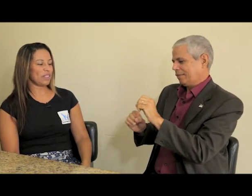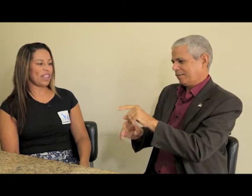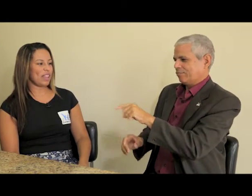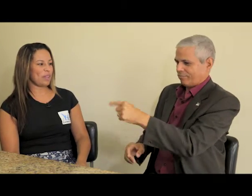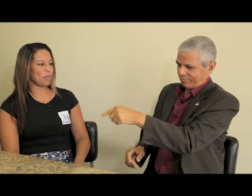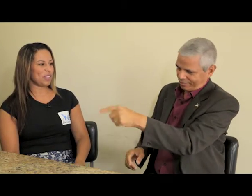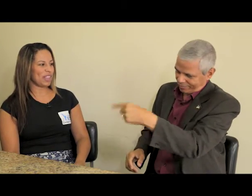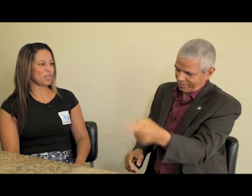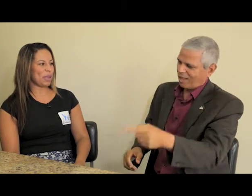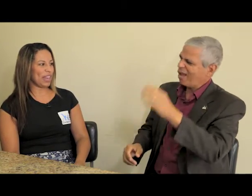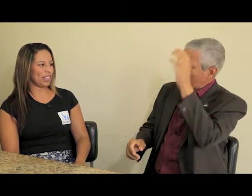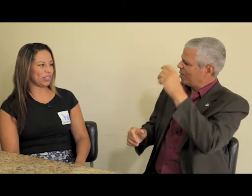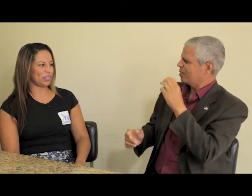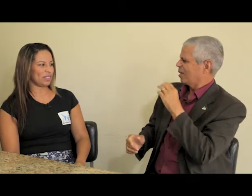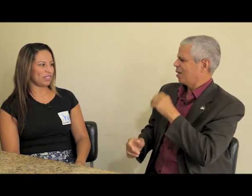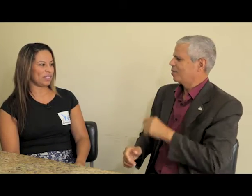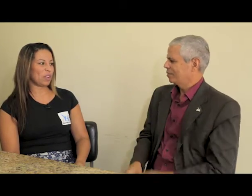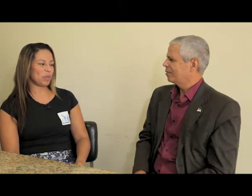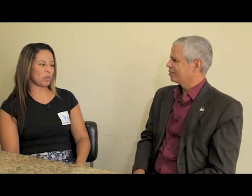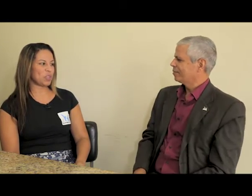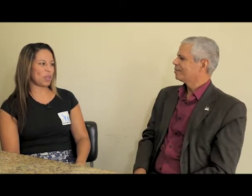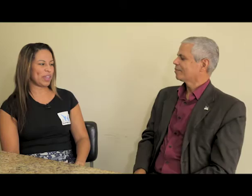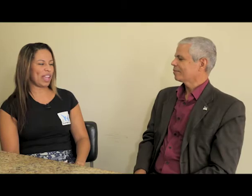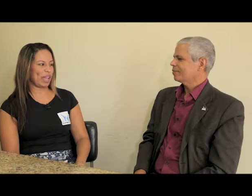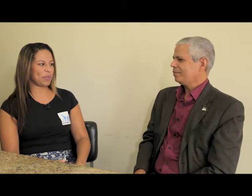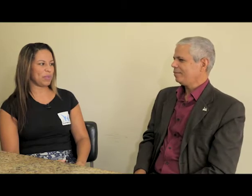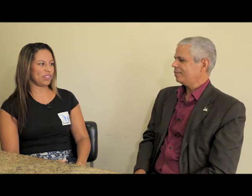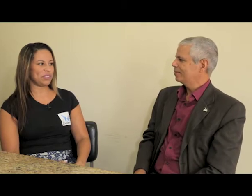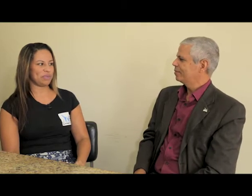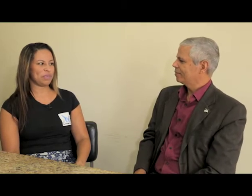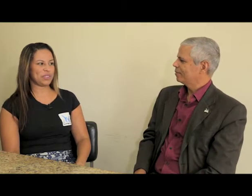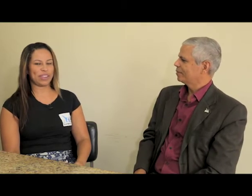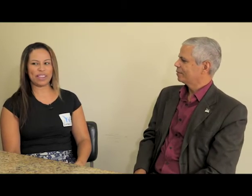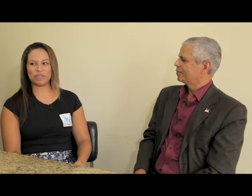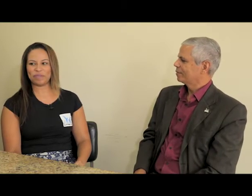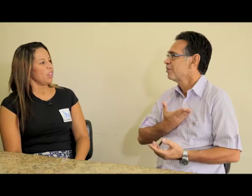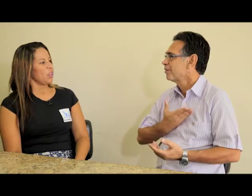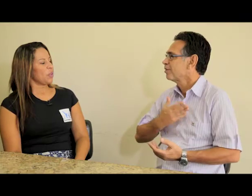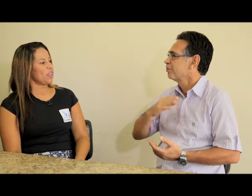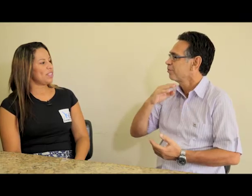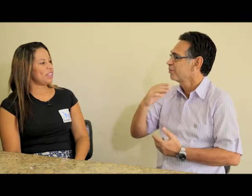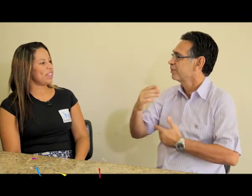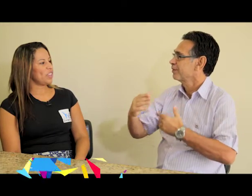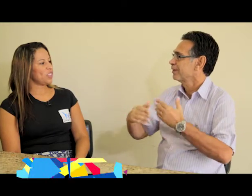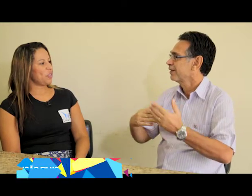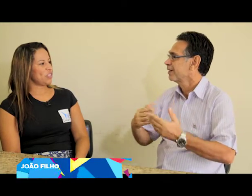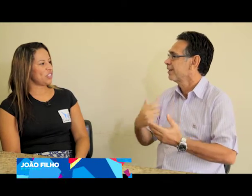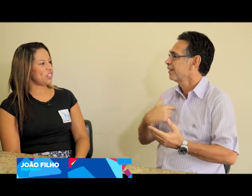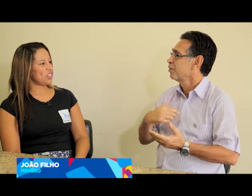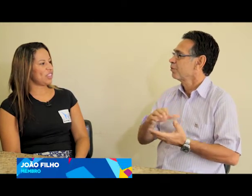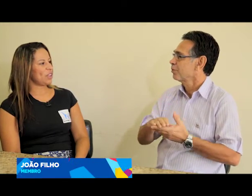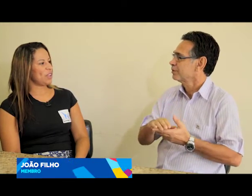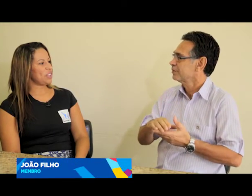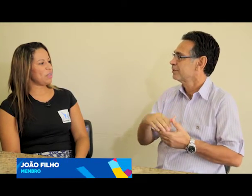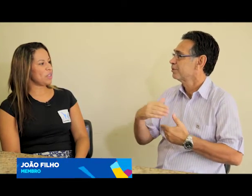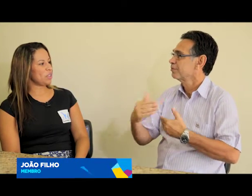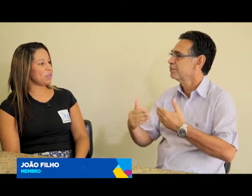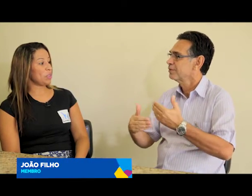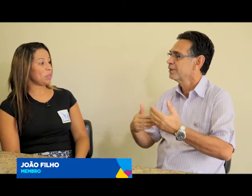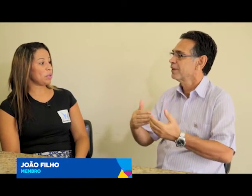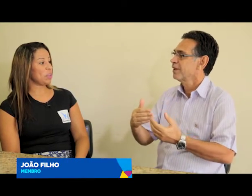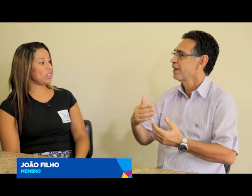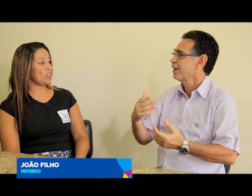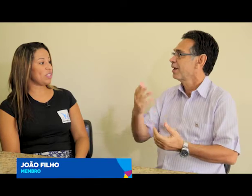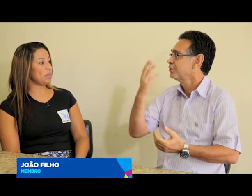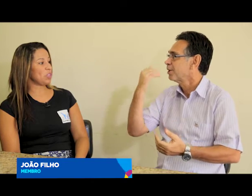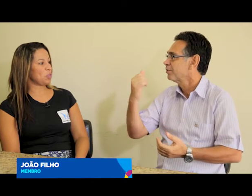É um processo bem lento. Tem algumas pessoas que aprendem rápido e outras mais devagar. eu conheci a Igreja Adventista através de amigos,